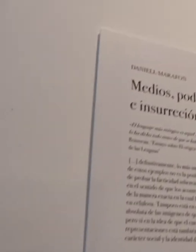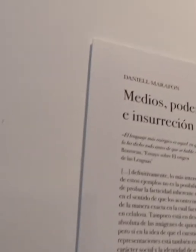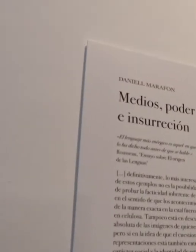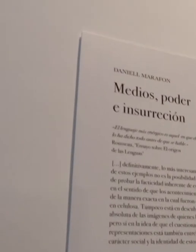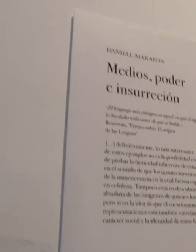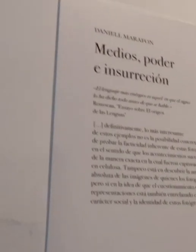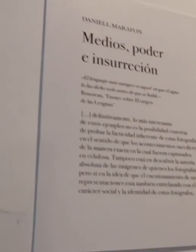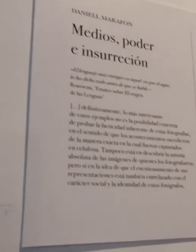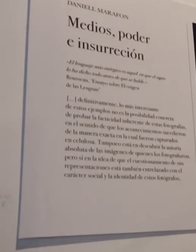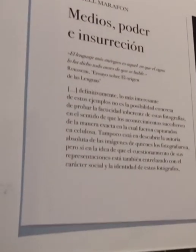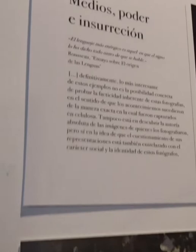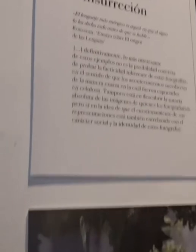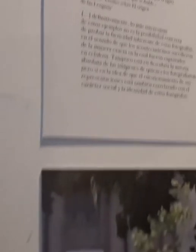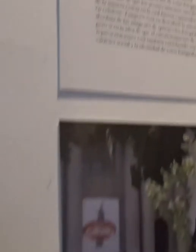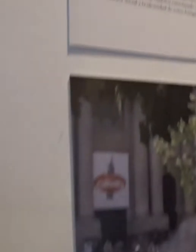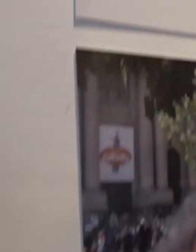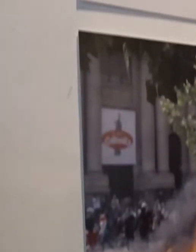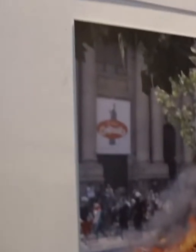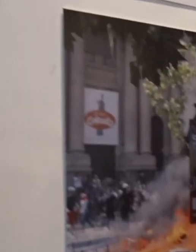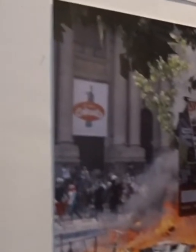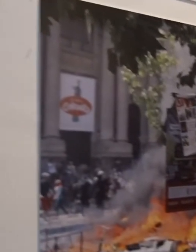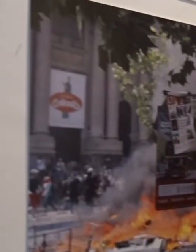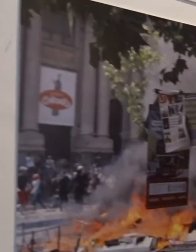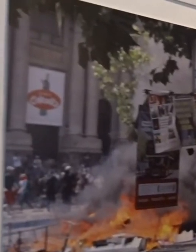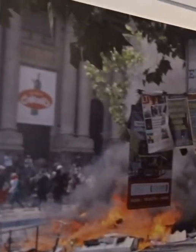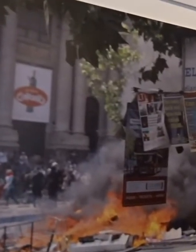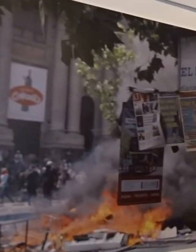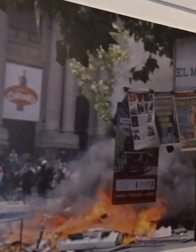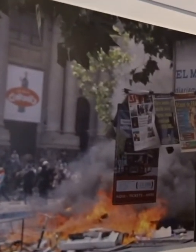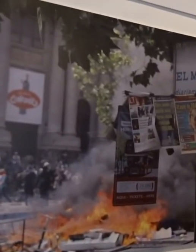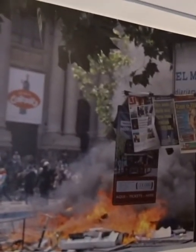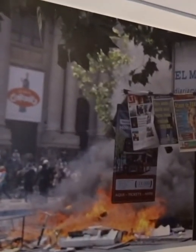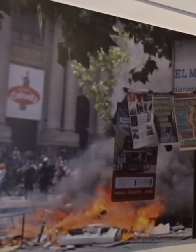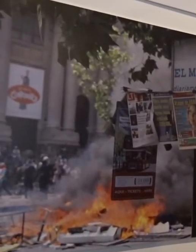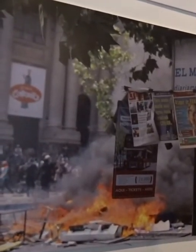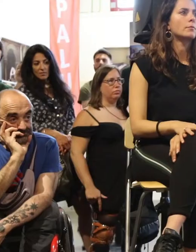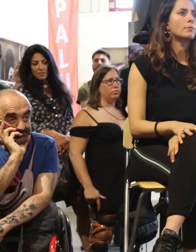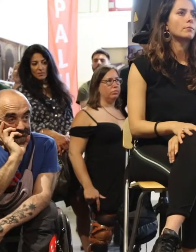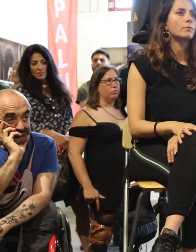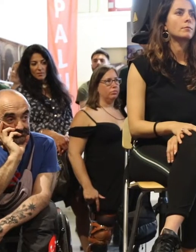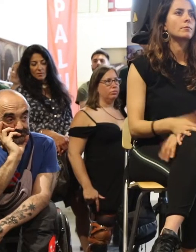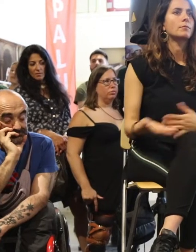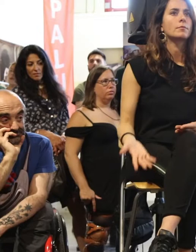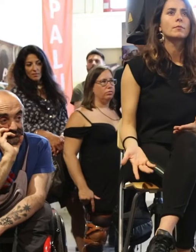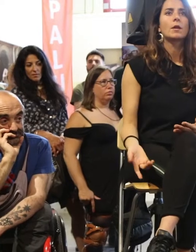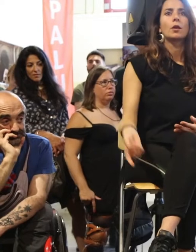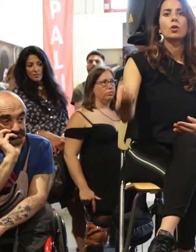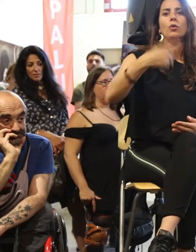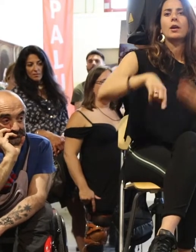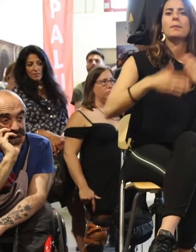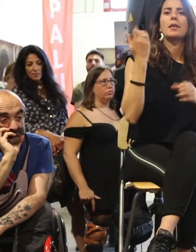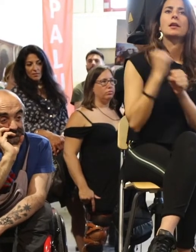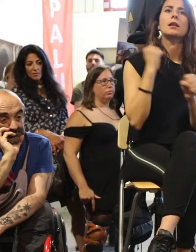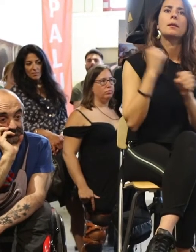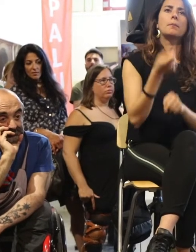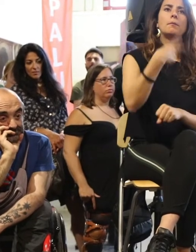celebrar el aniversario. Todo empezó en